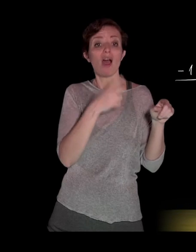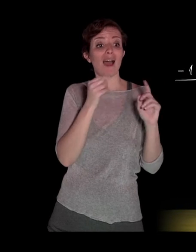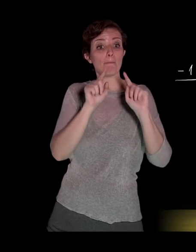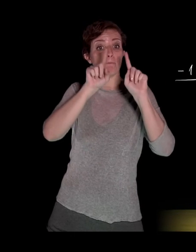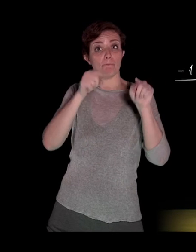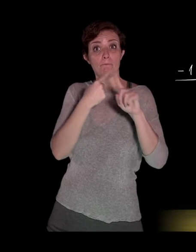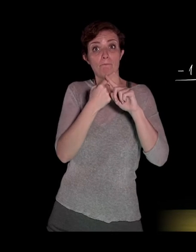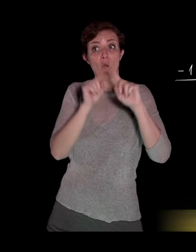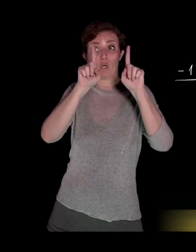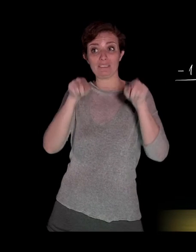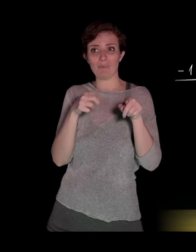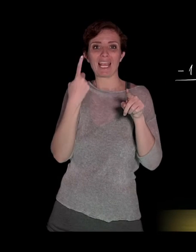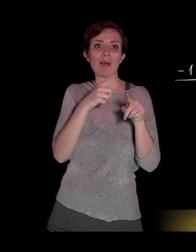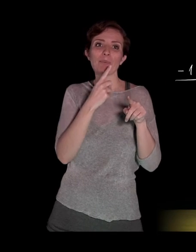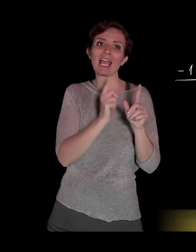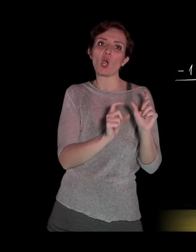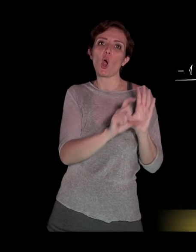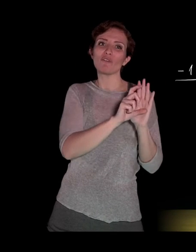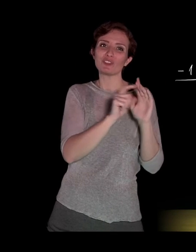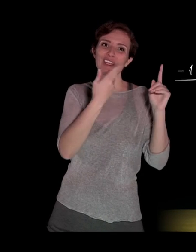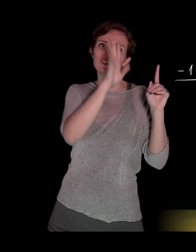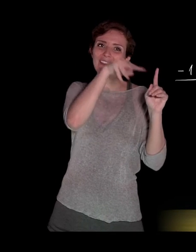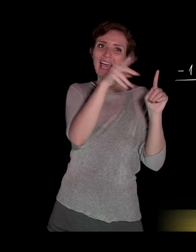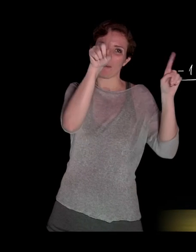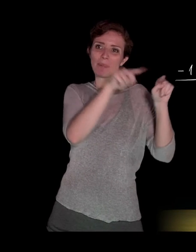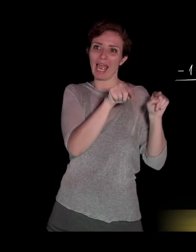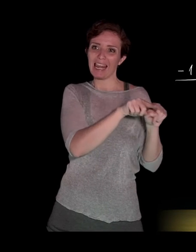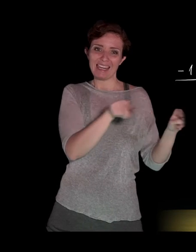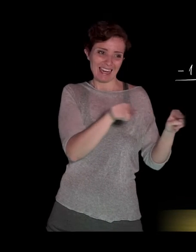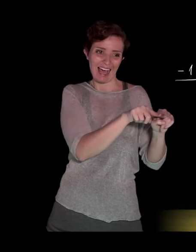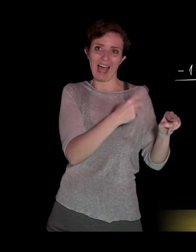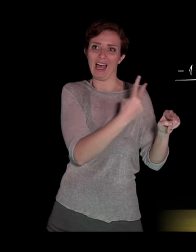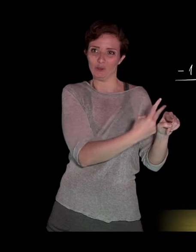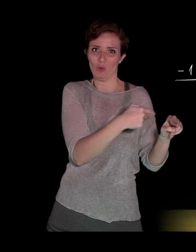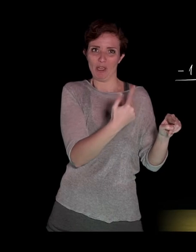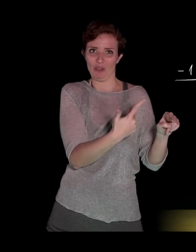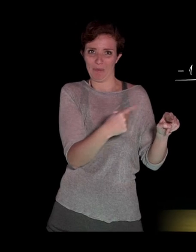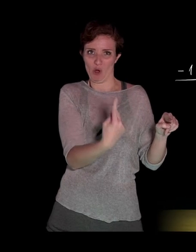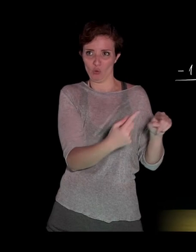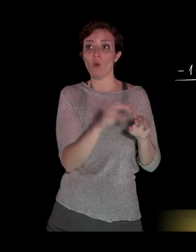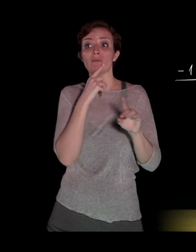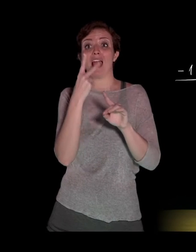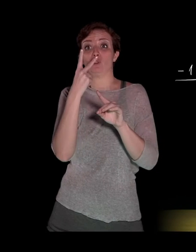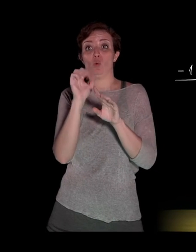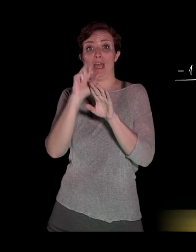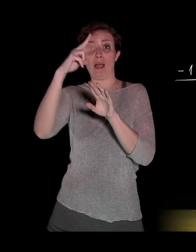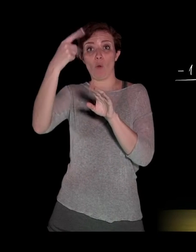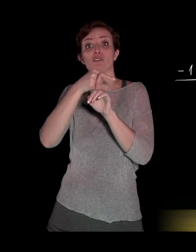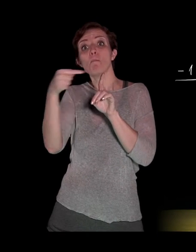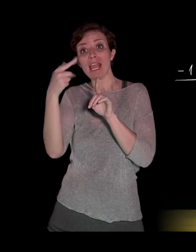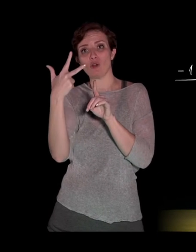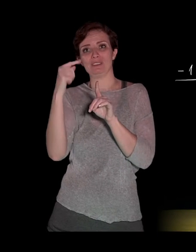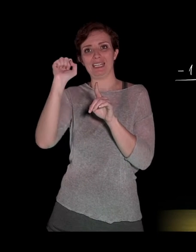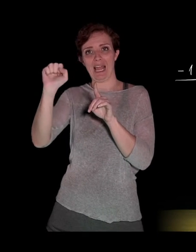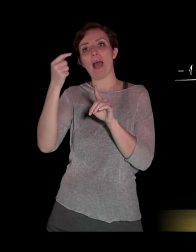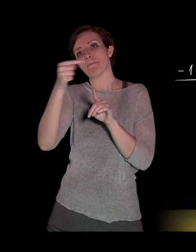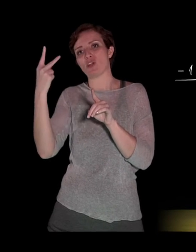evidentemente di a qu questo evidentemente della a e questo è il termine noto Quindi sarà 2A qu - 3A -